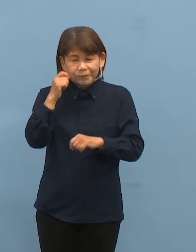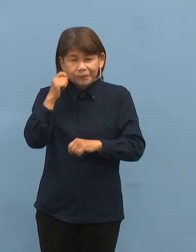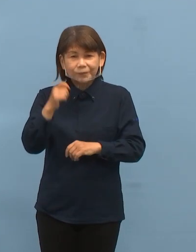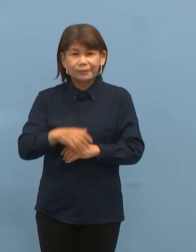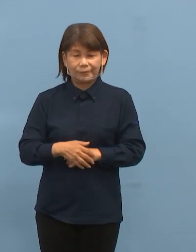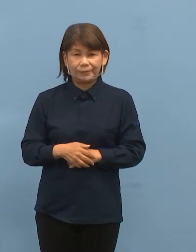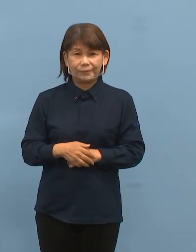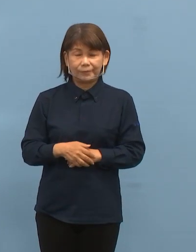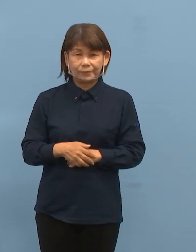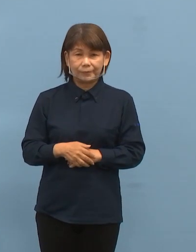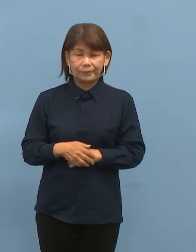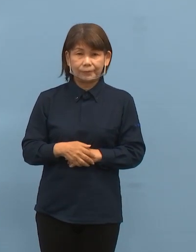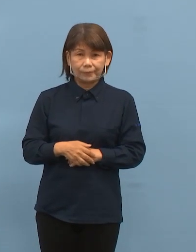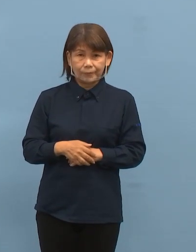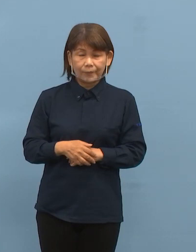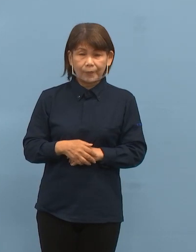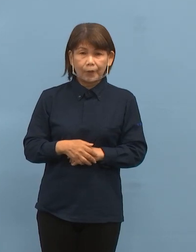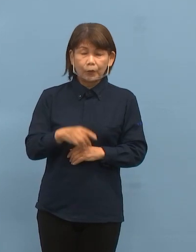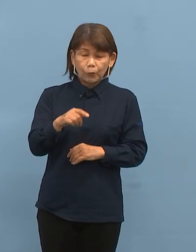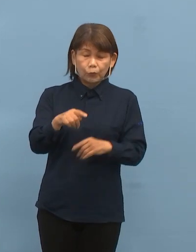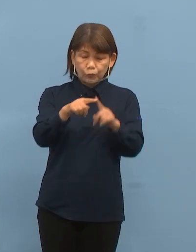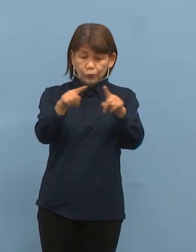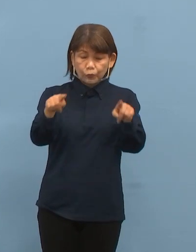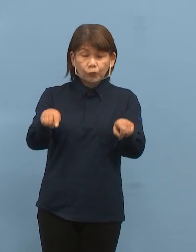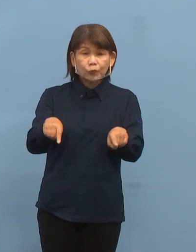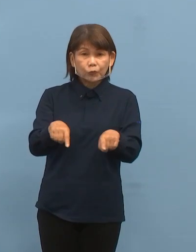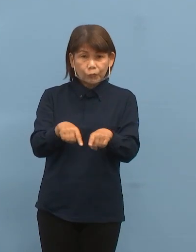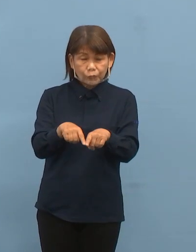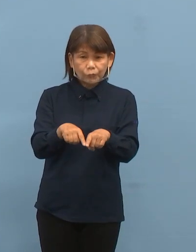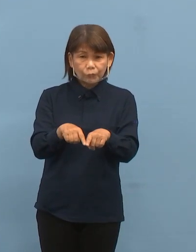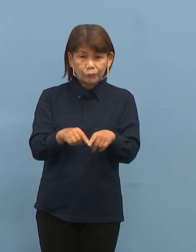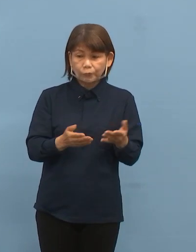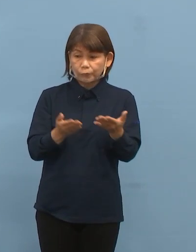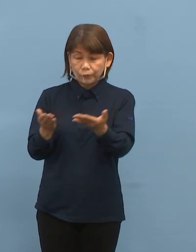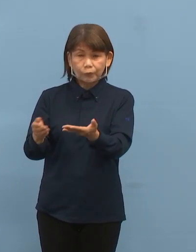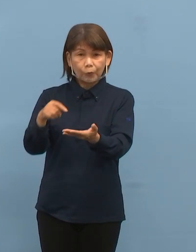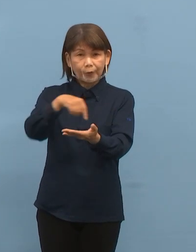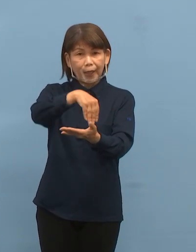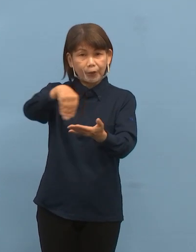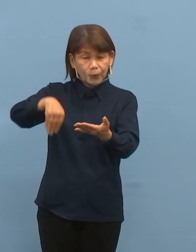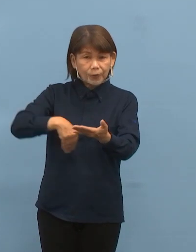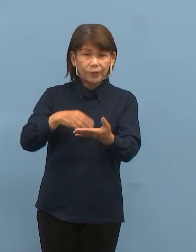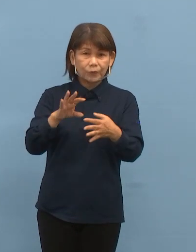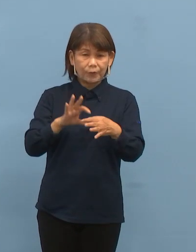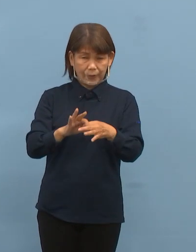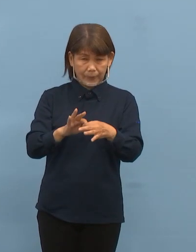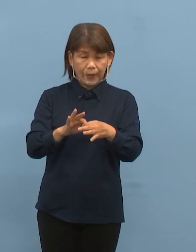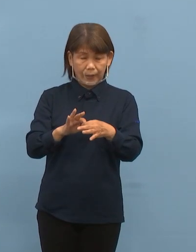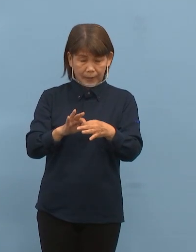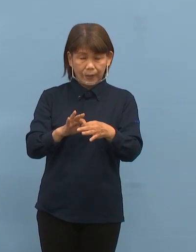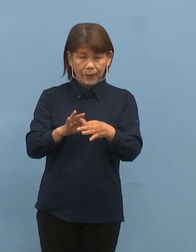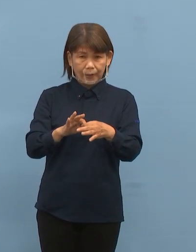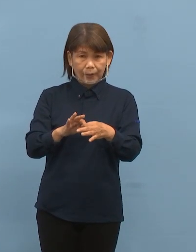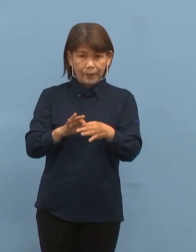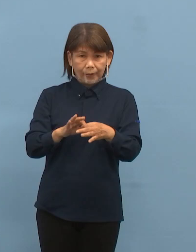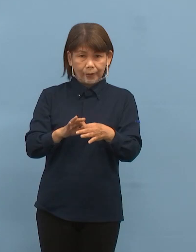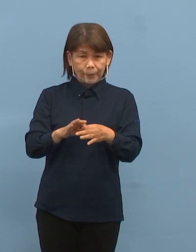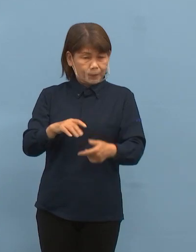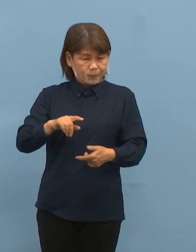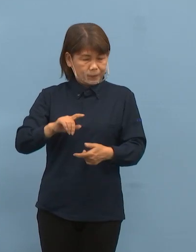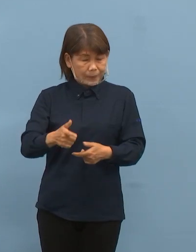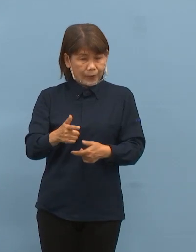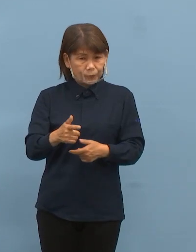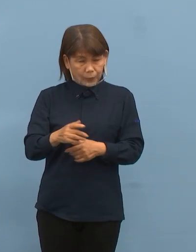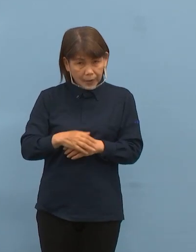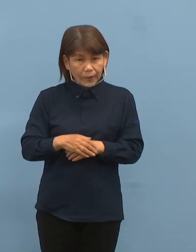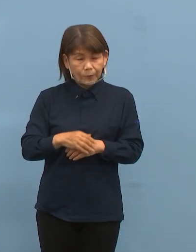ような行為については現時点でこう否定されるというか、その見解というには、見解についてはどうなん